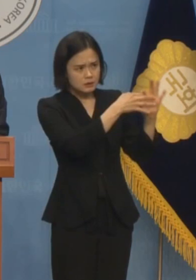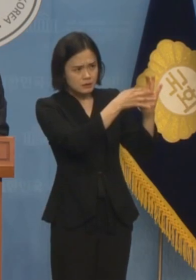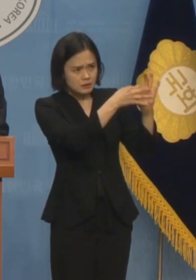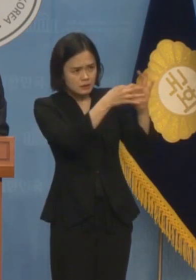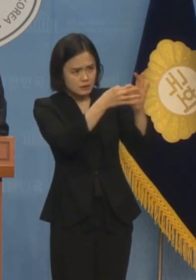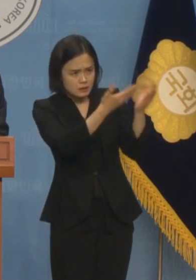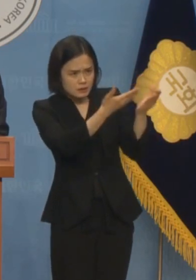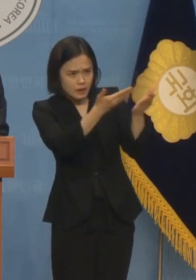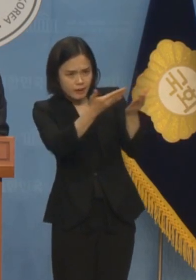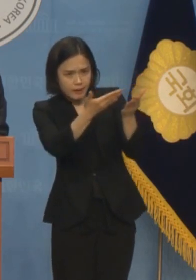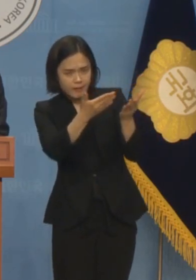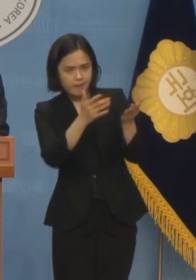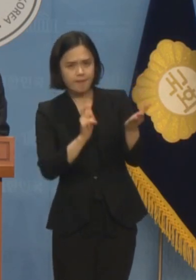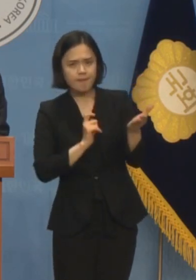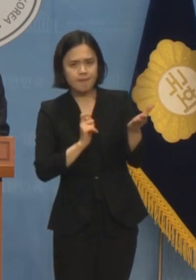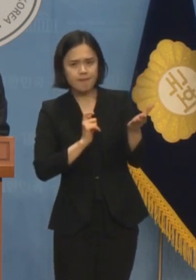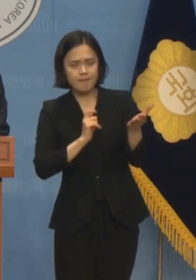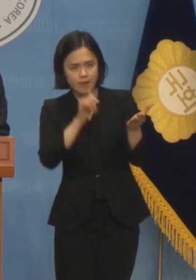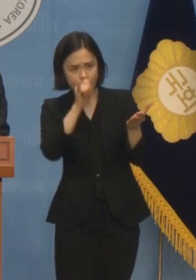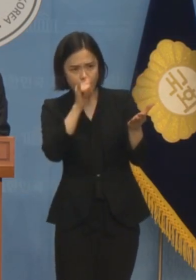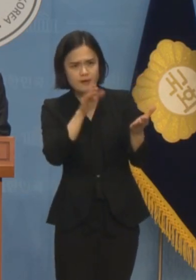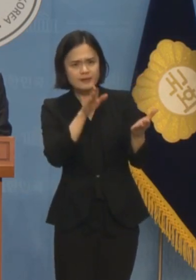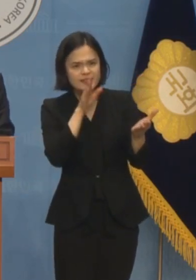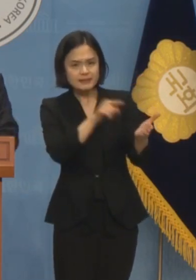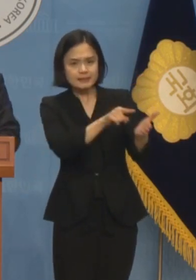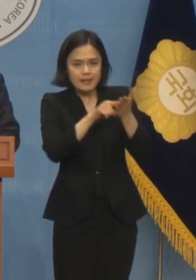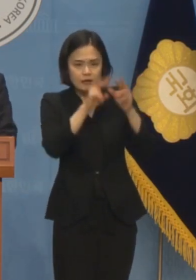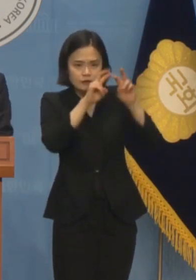이 사건의 철저한 진상규명을 위해서는 오직